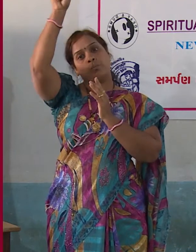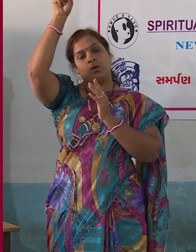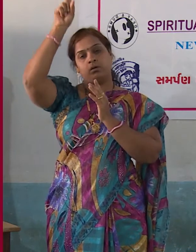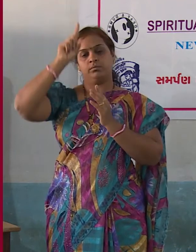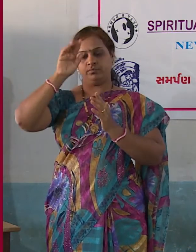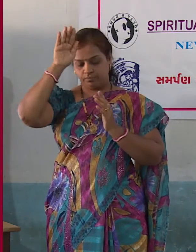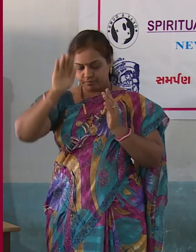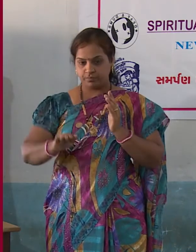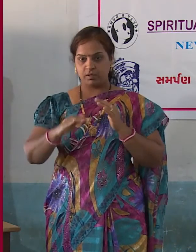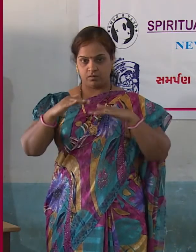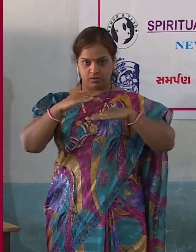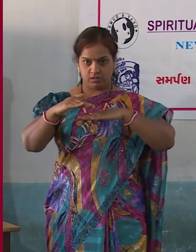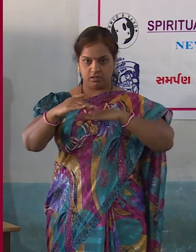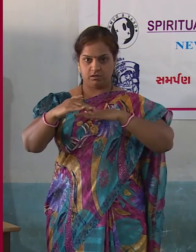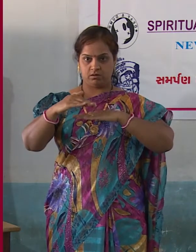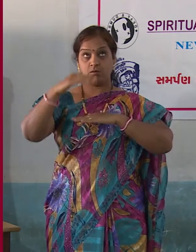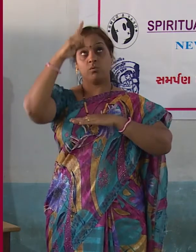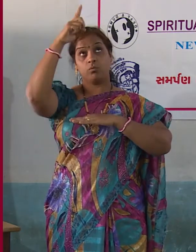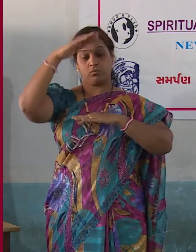उसके नीचे है सूक्ष्म लोक।